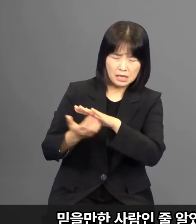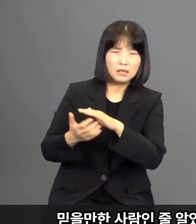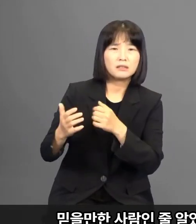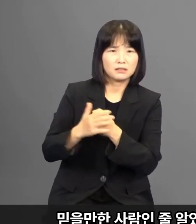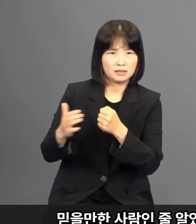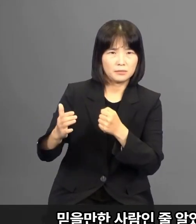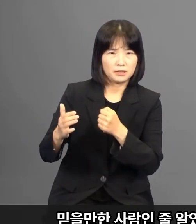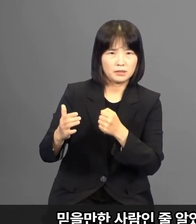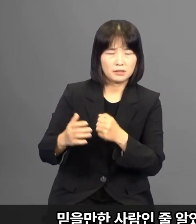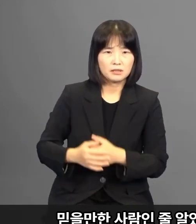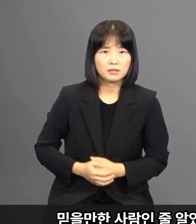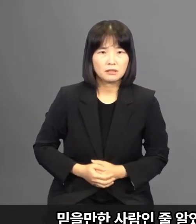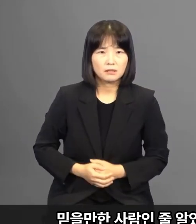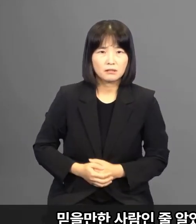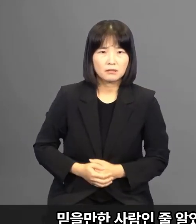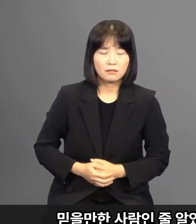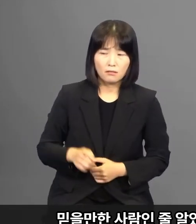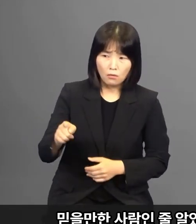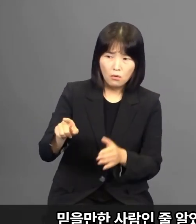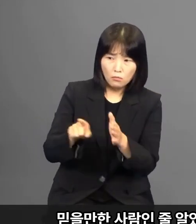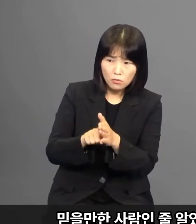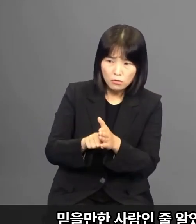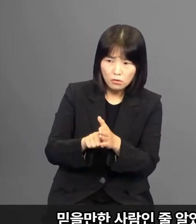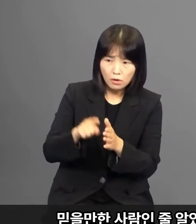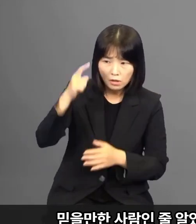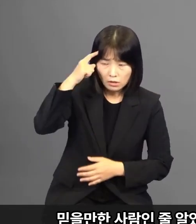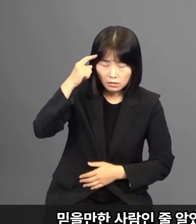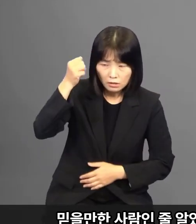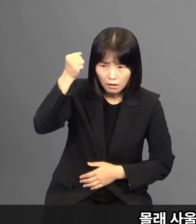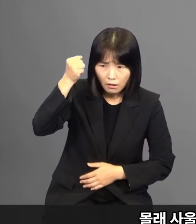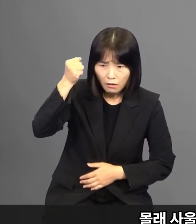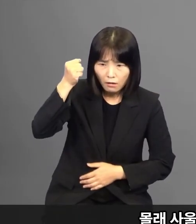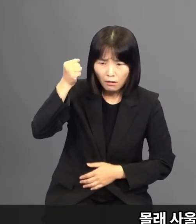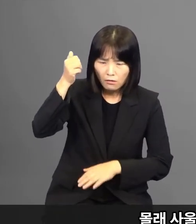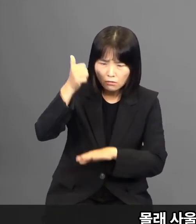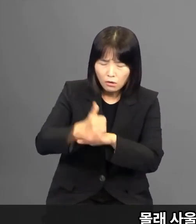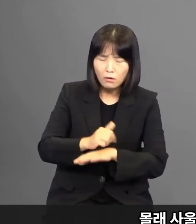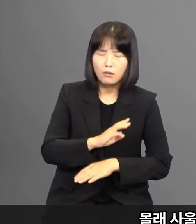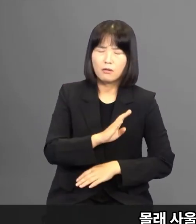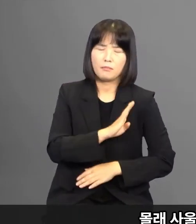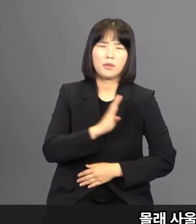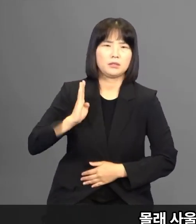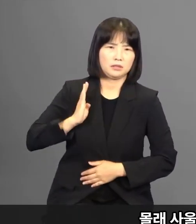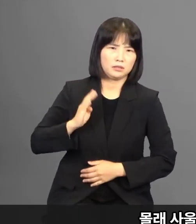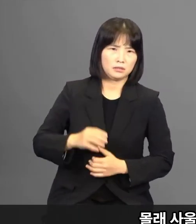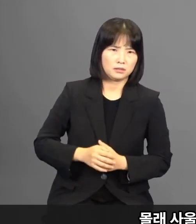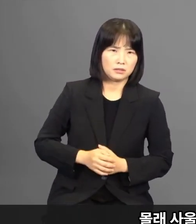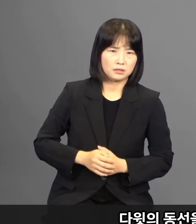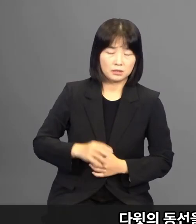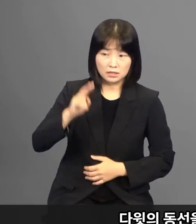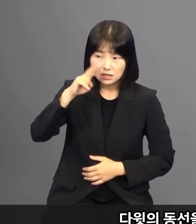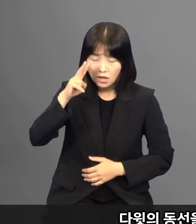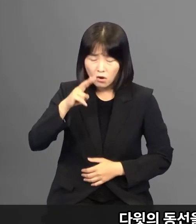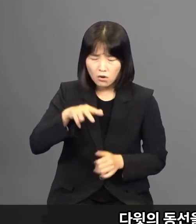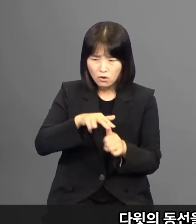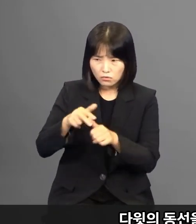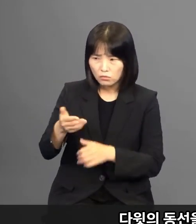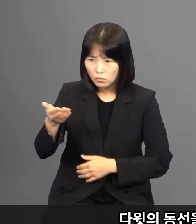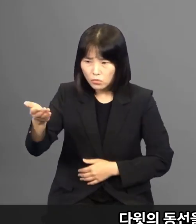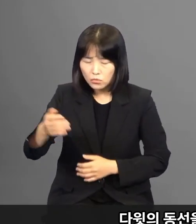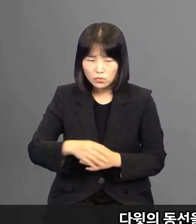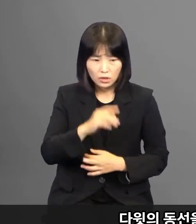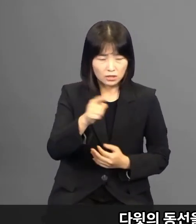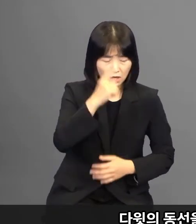믿을 만한 사람인 줄 알았더니 배신자였어요. 스파이였습니다. 몰래 사울에게 정보를 갖다 줘서 다윗의 동선을